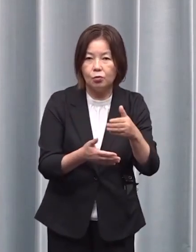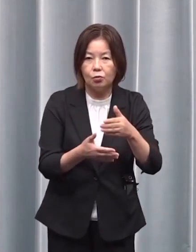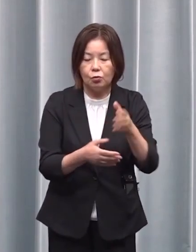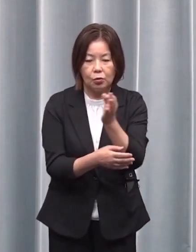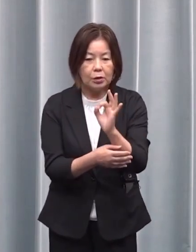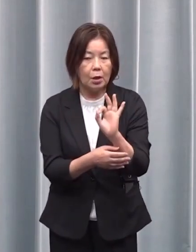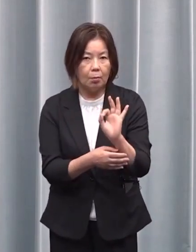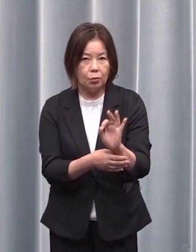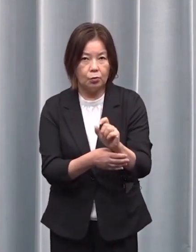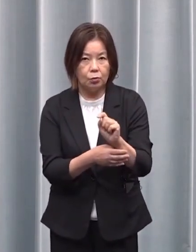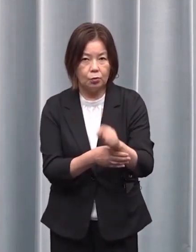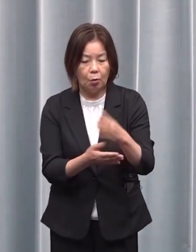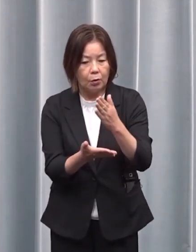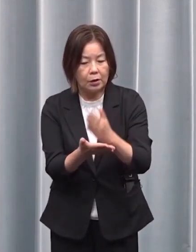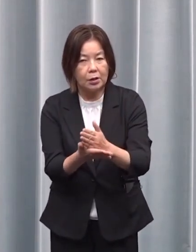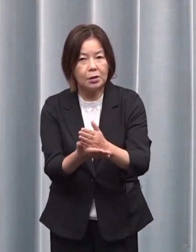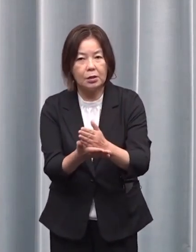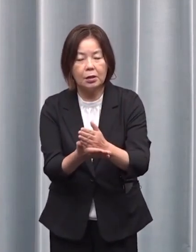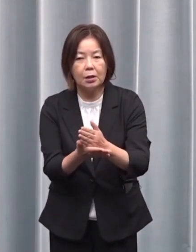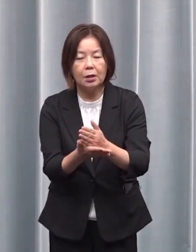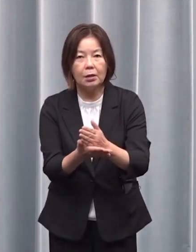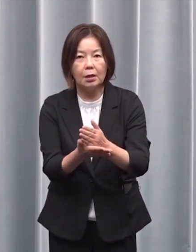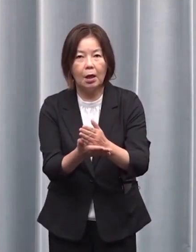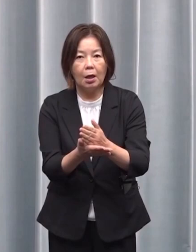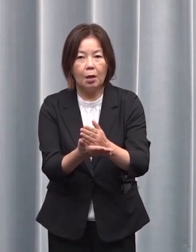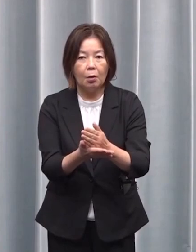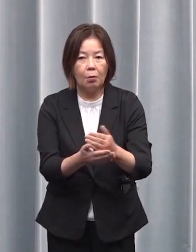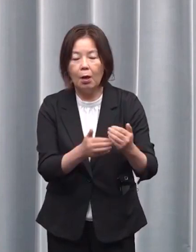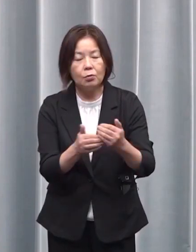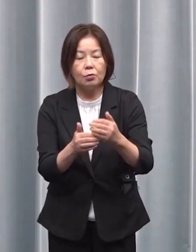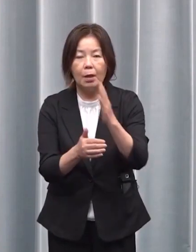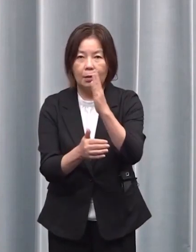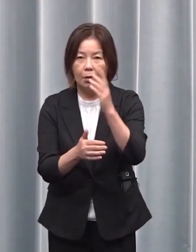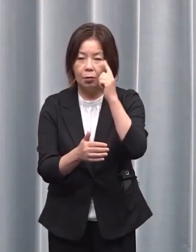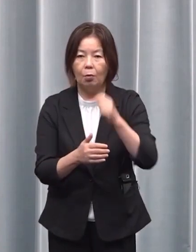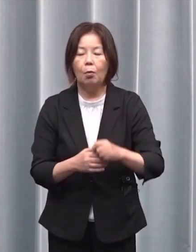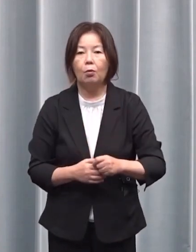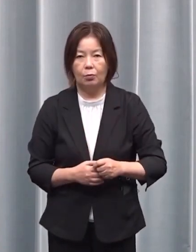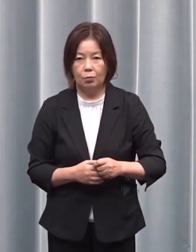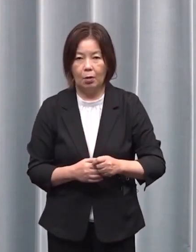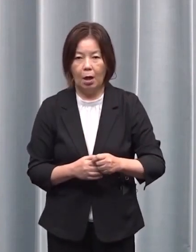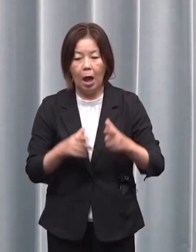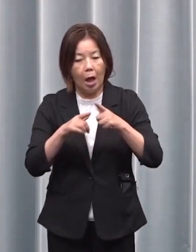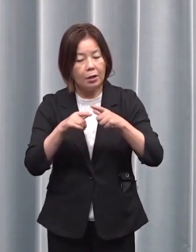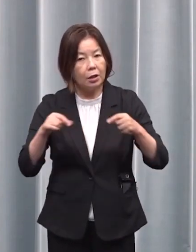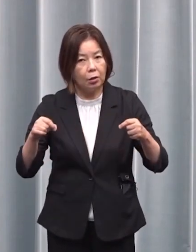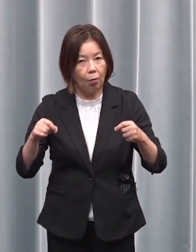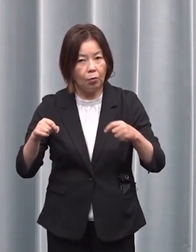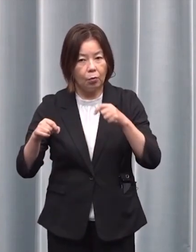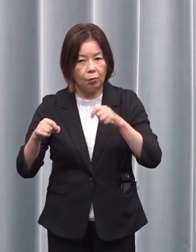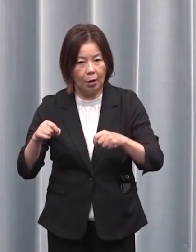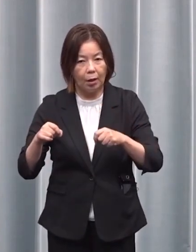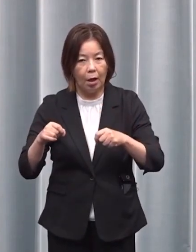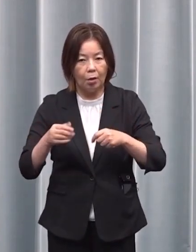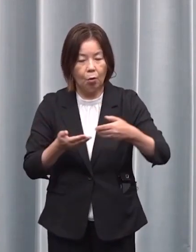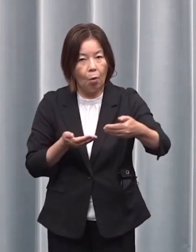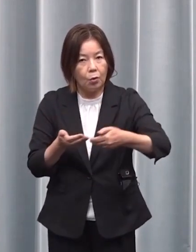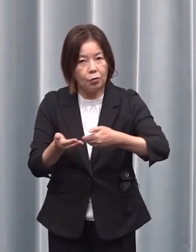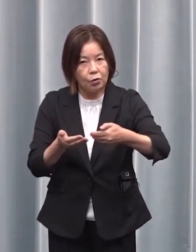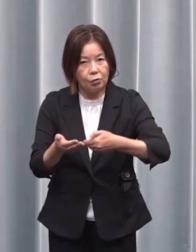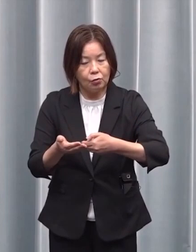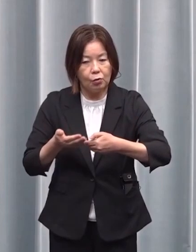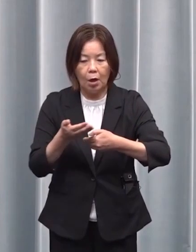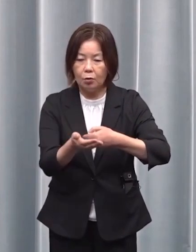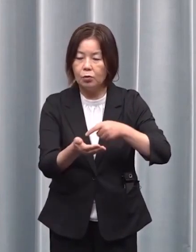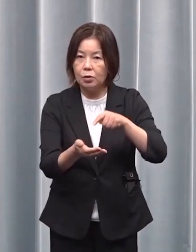やめないのではないでしょうか。まあ、昨年871億円、日本の全体の水産輸出の2割を中